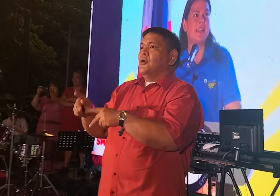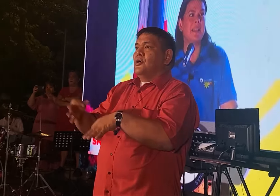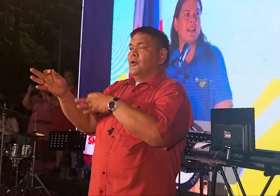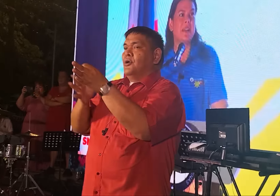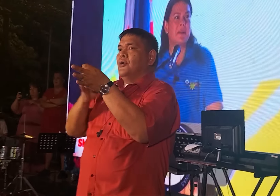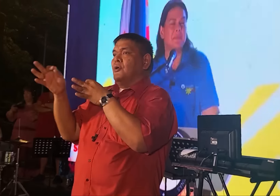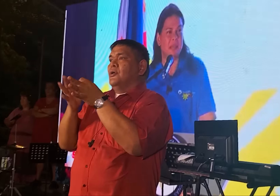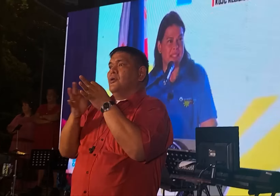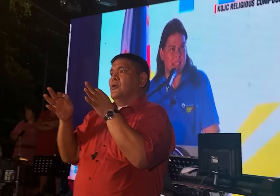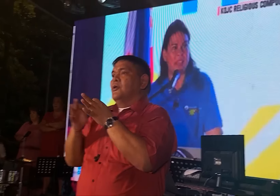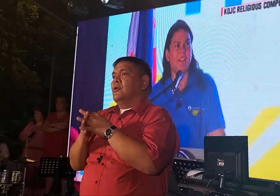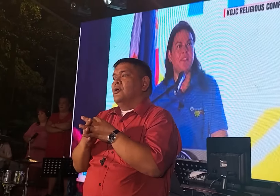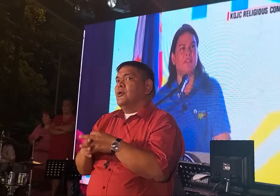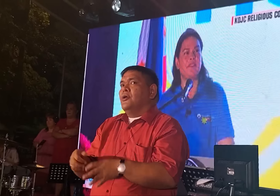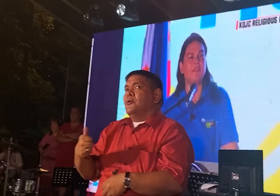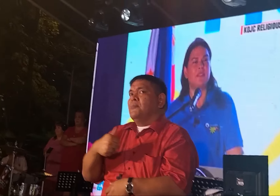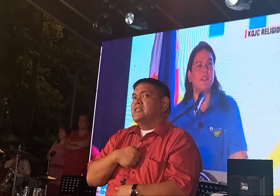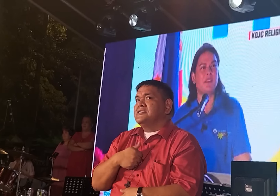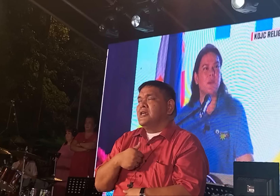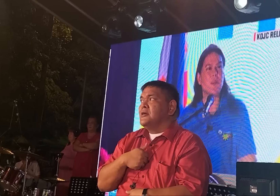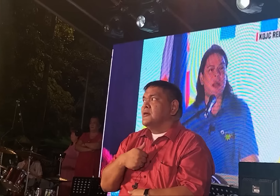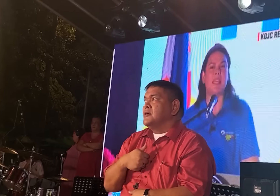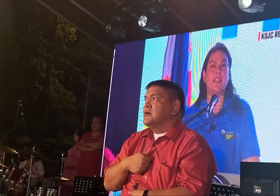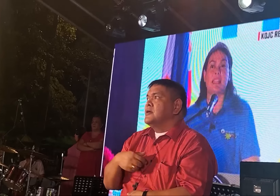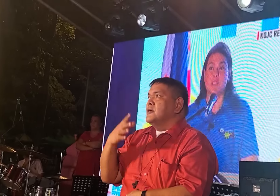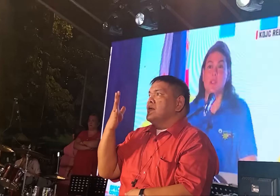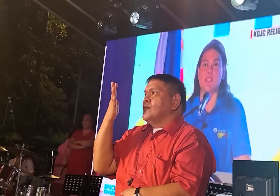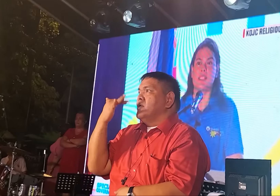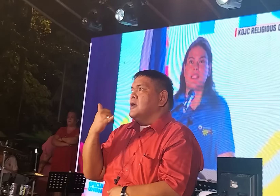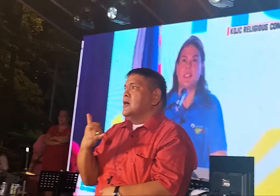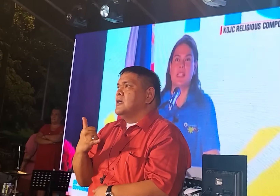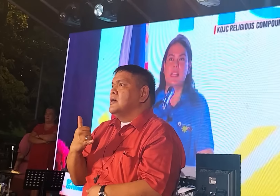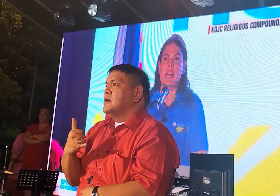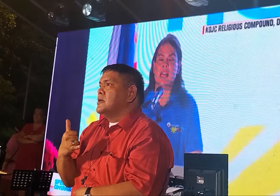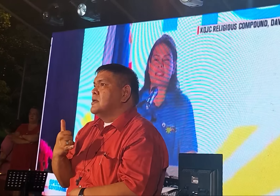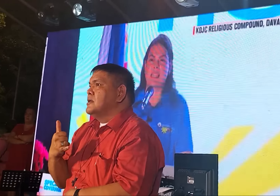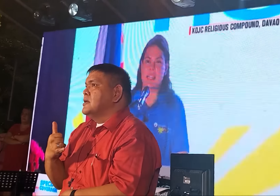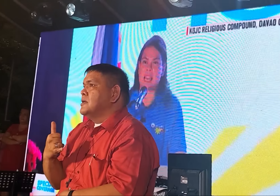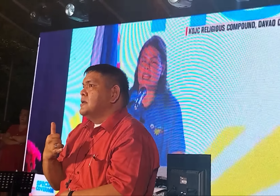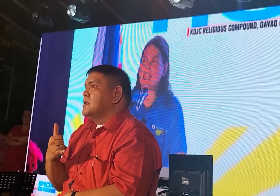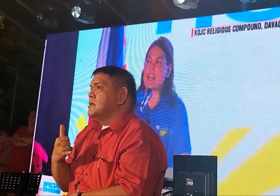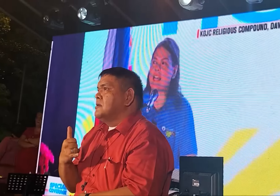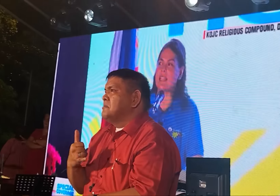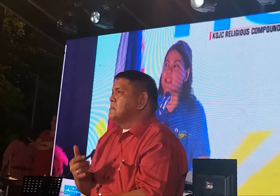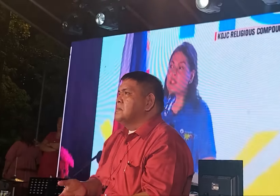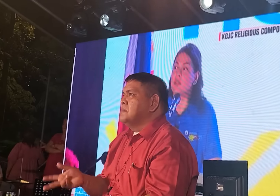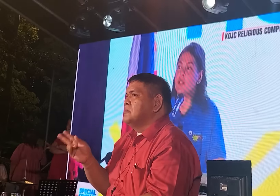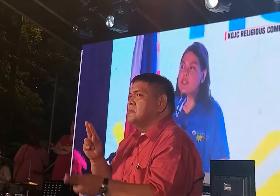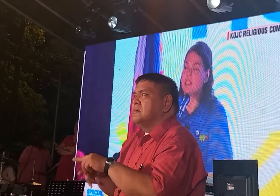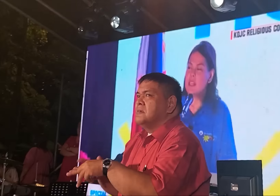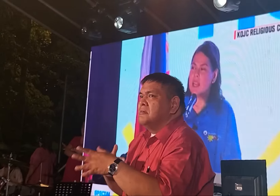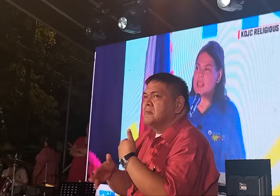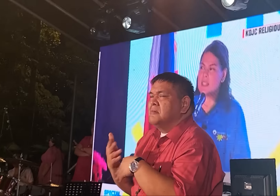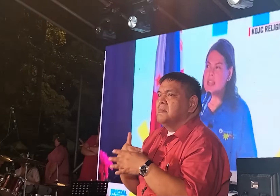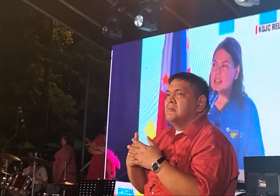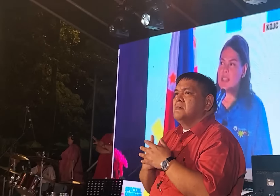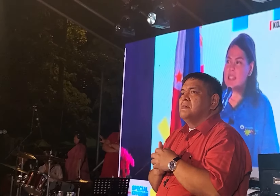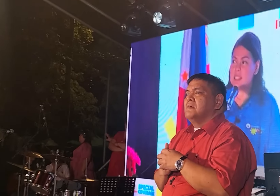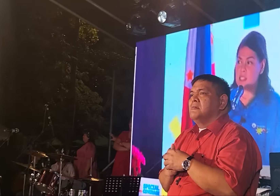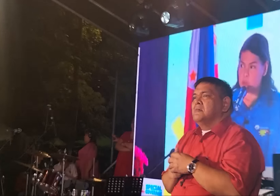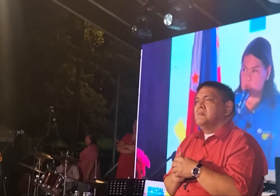Explain myself kung bakit ganon ang nangyari at ganon